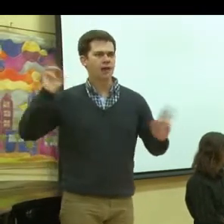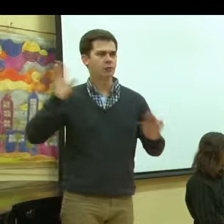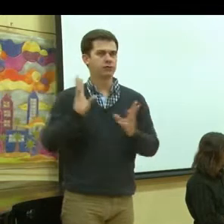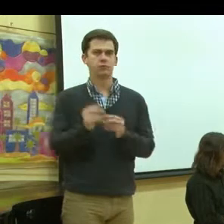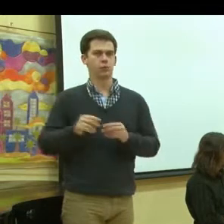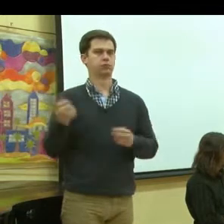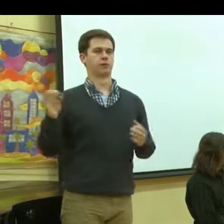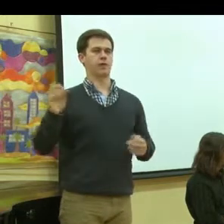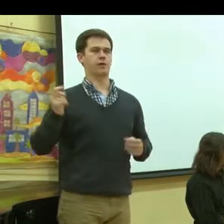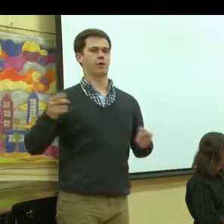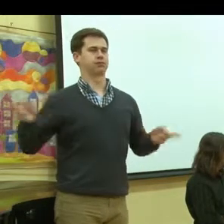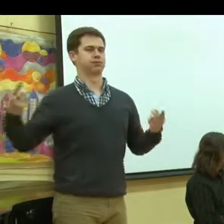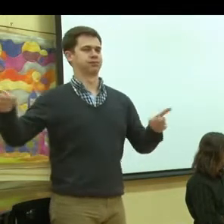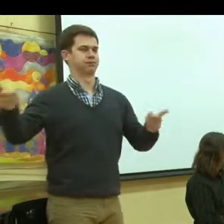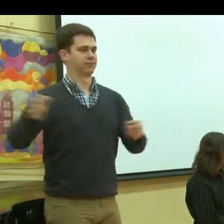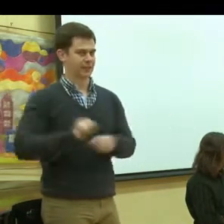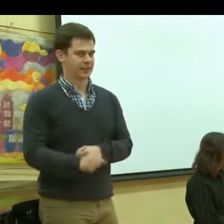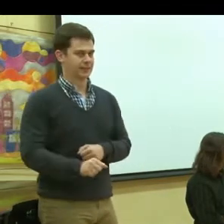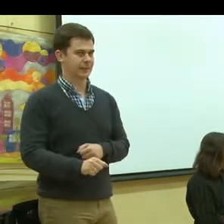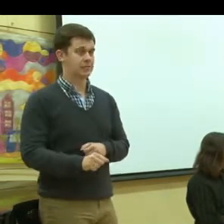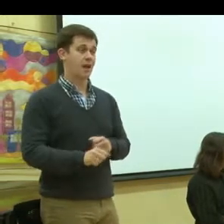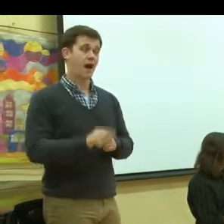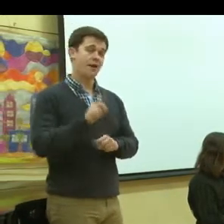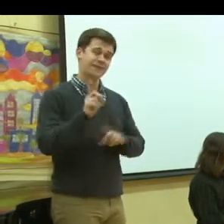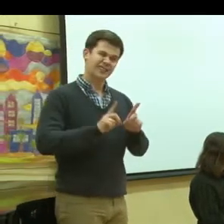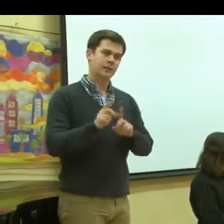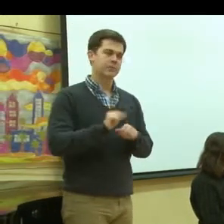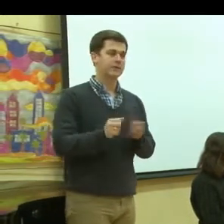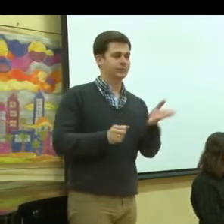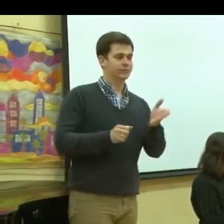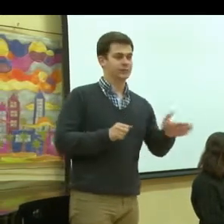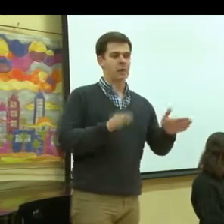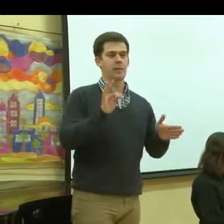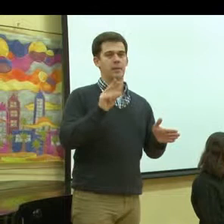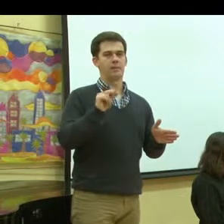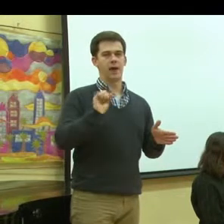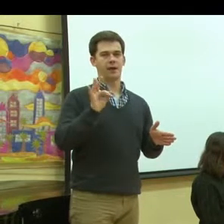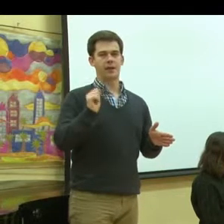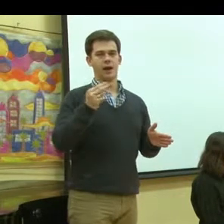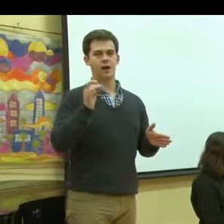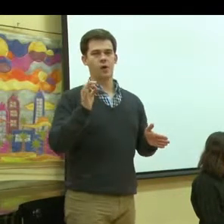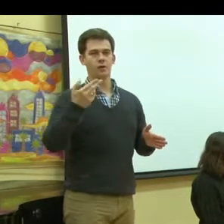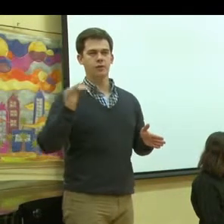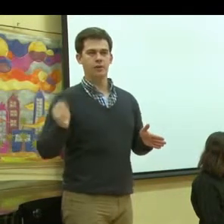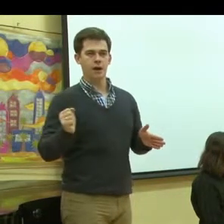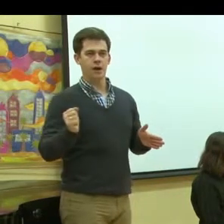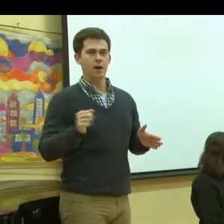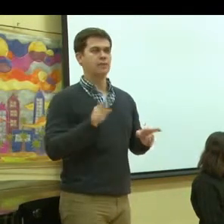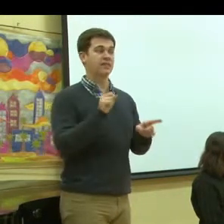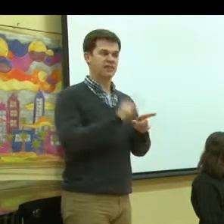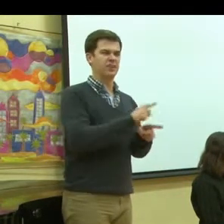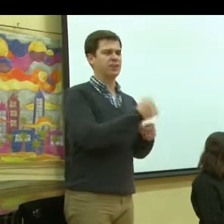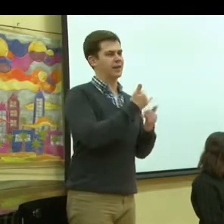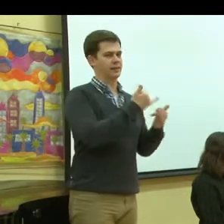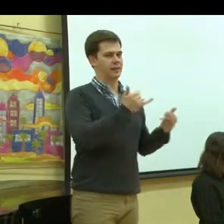ejemplo, la Patagonia tiene otro tipo de música. Są takie regiony kraju, jak na przykład Patagonia, z której Krystian pochodzi, i tam są też różne inne